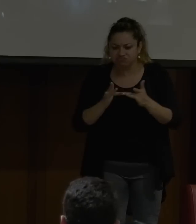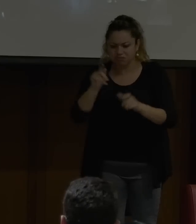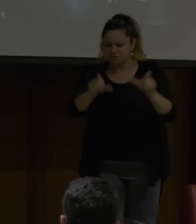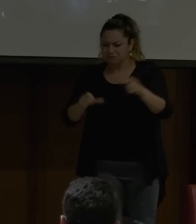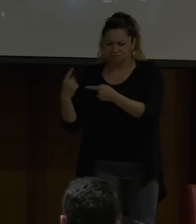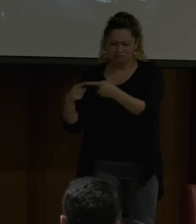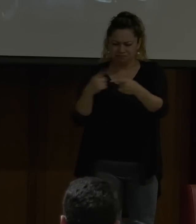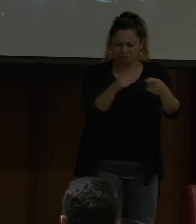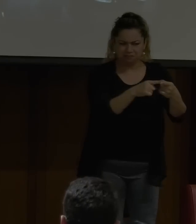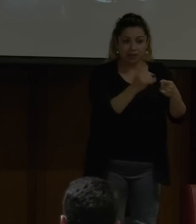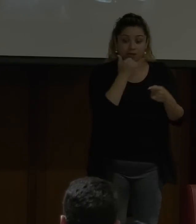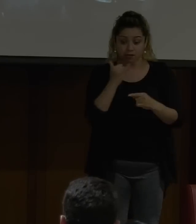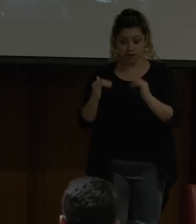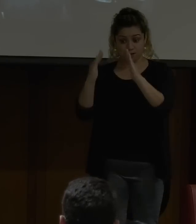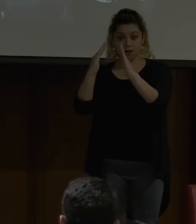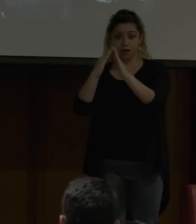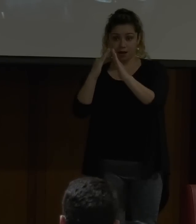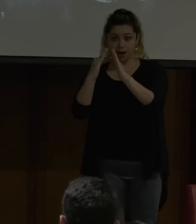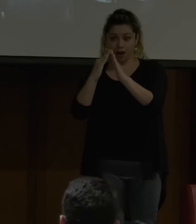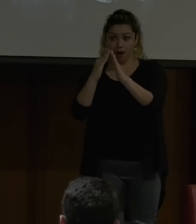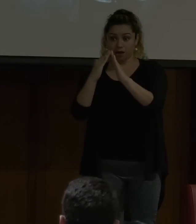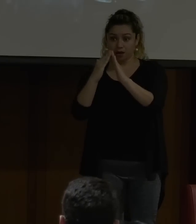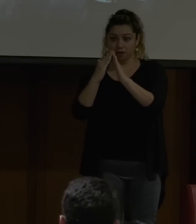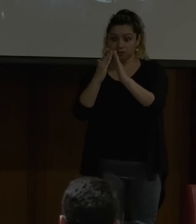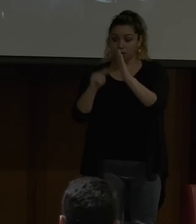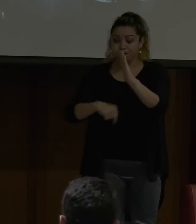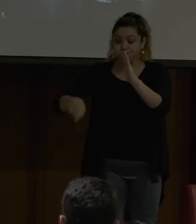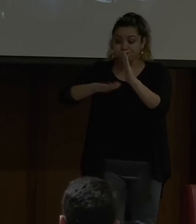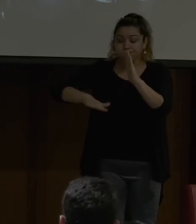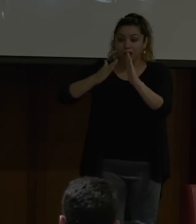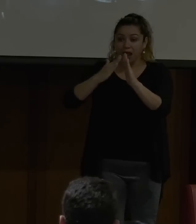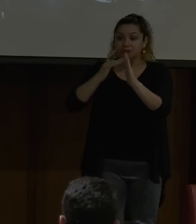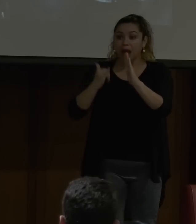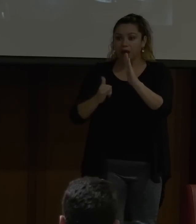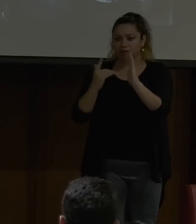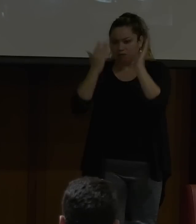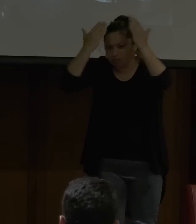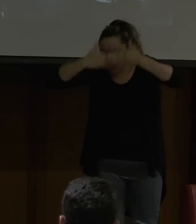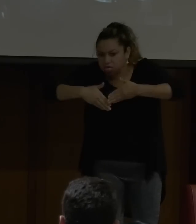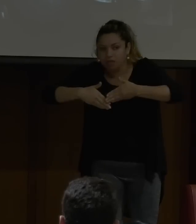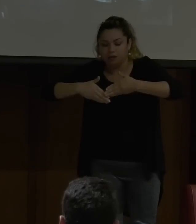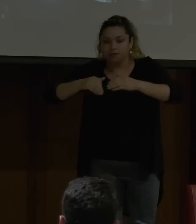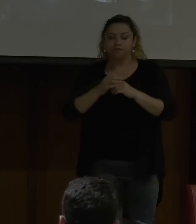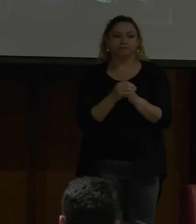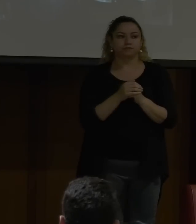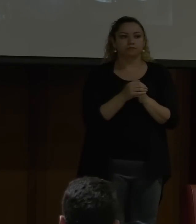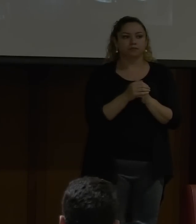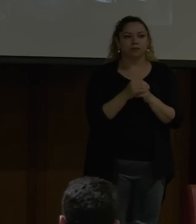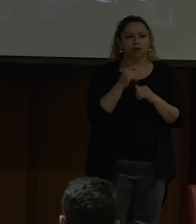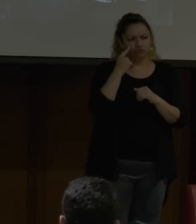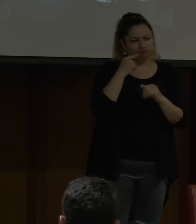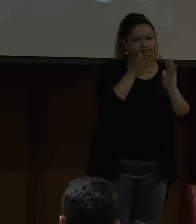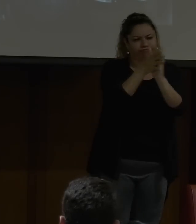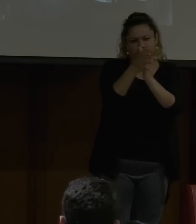porque justo en la casa de la joven telegrafista de Barrancas era donde la tenían escondida. Cuento esto, como